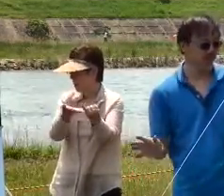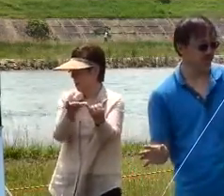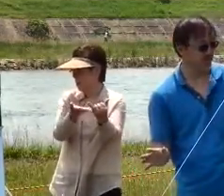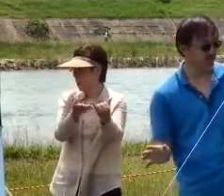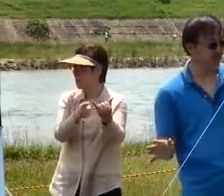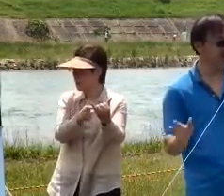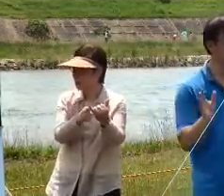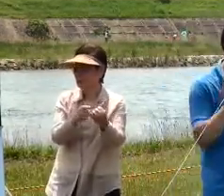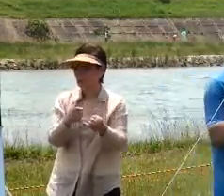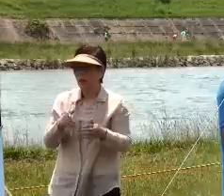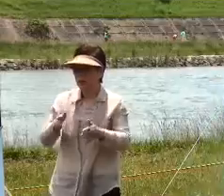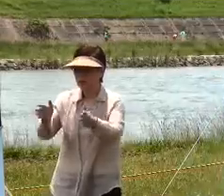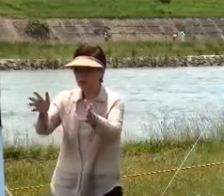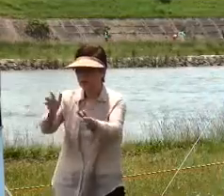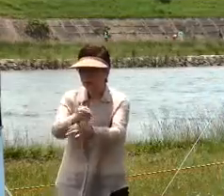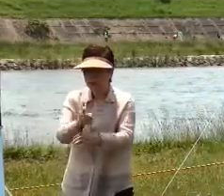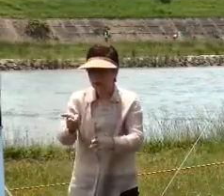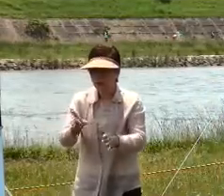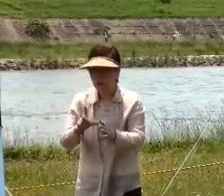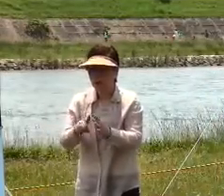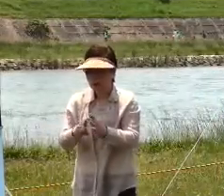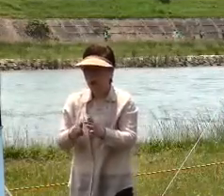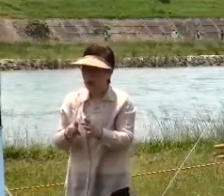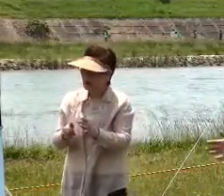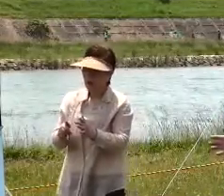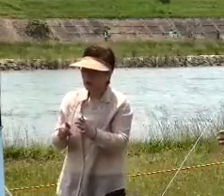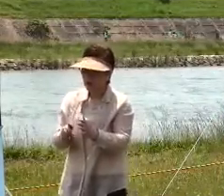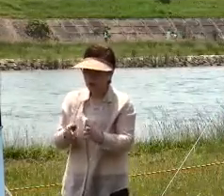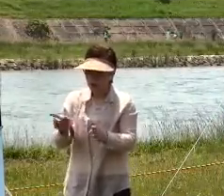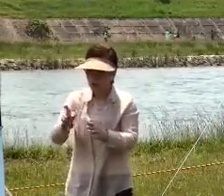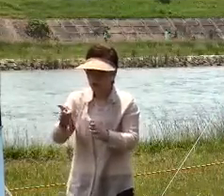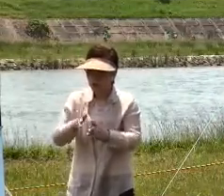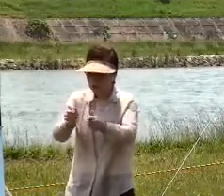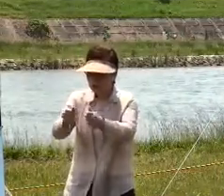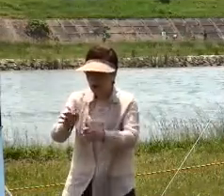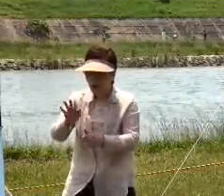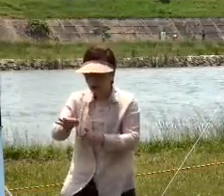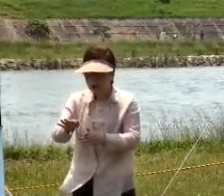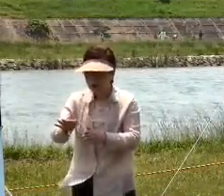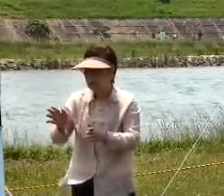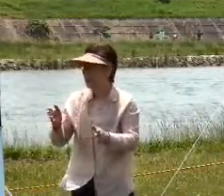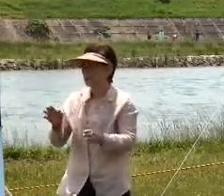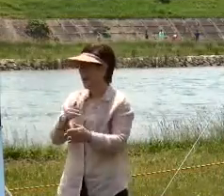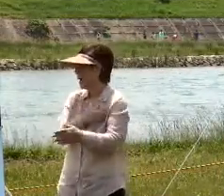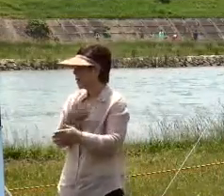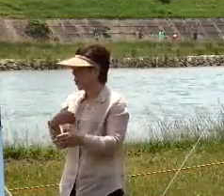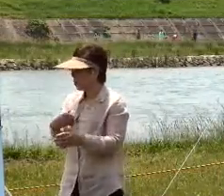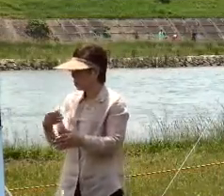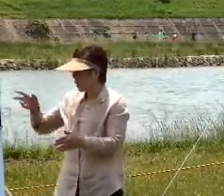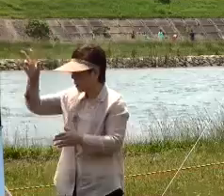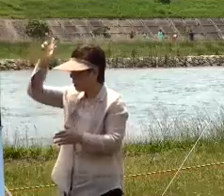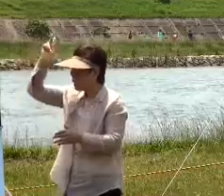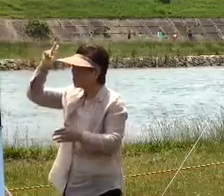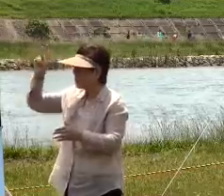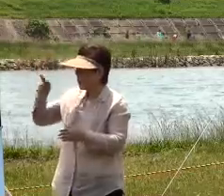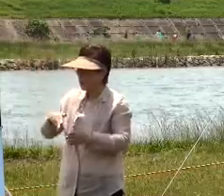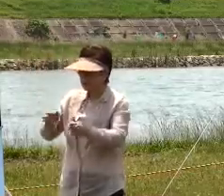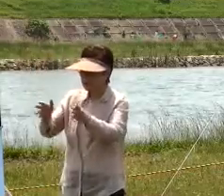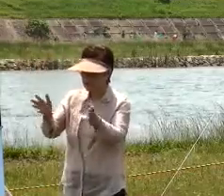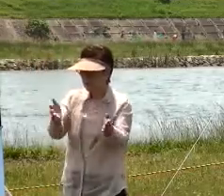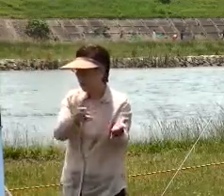と思うときに、いつでも神様があなたのことを探していらっしゃるから、安心して道に迷っ